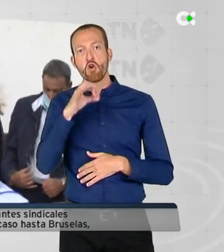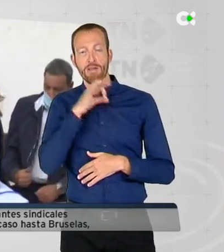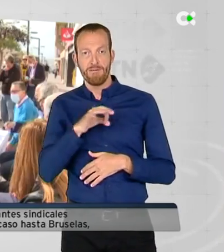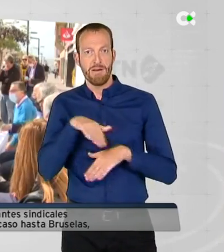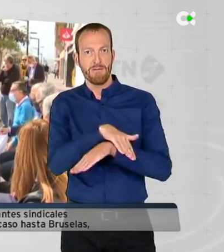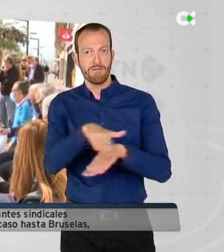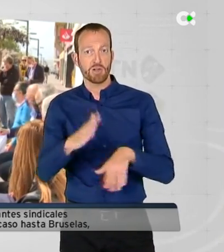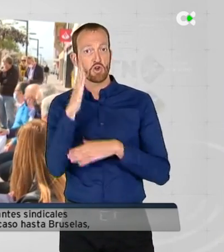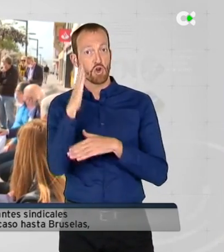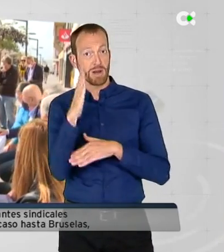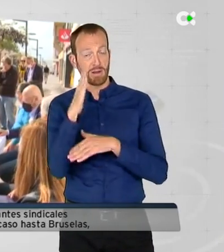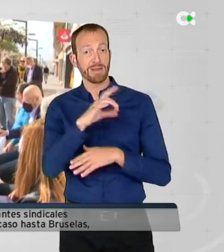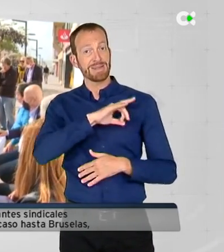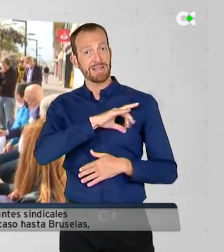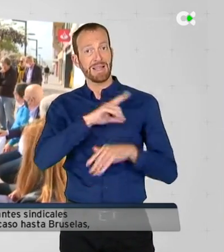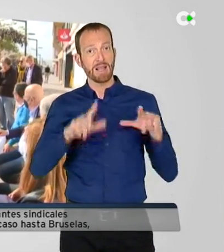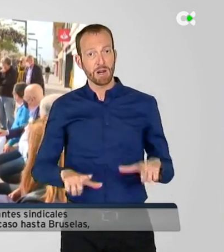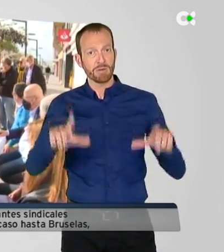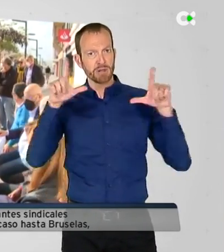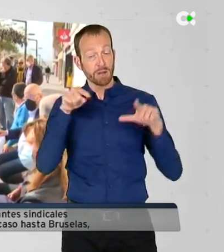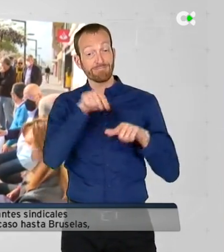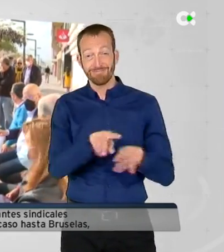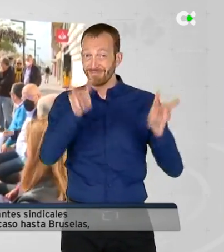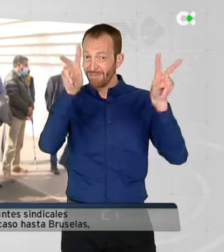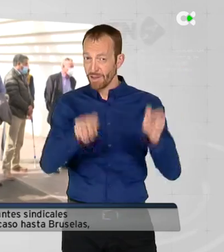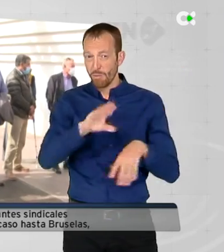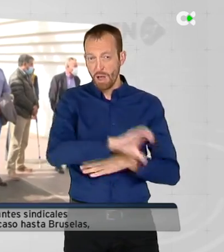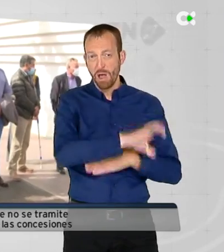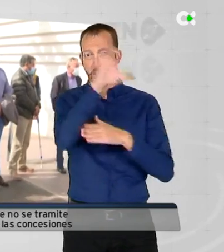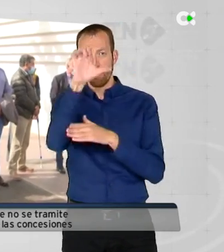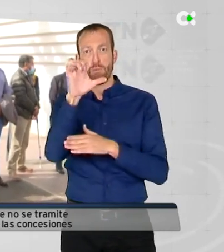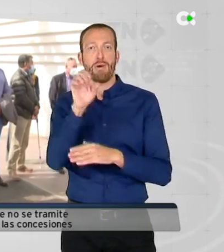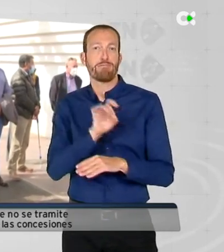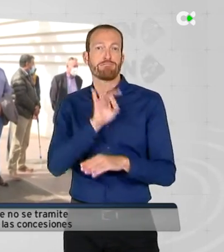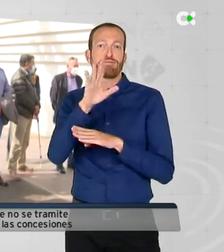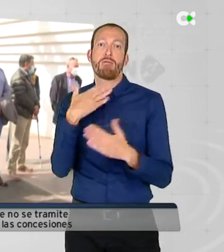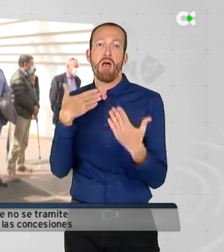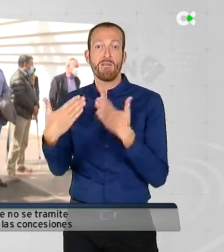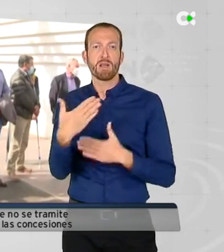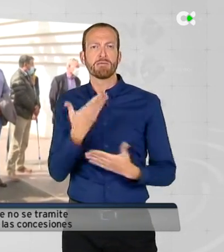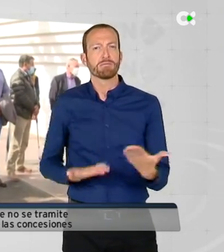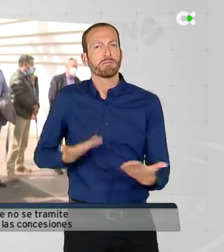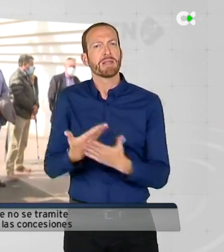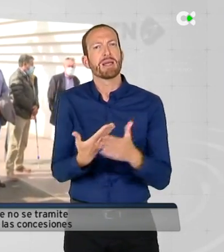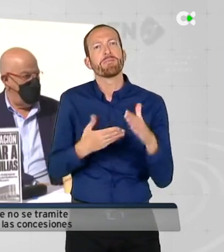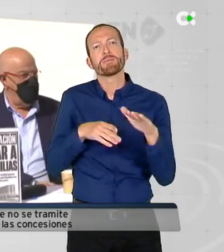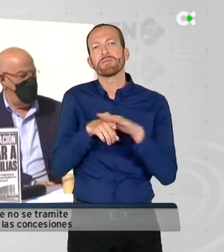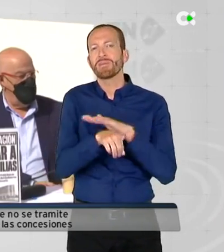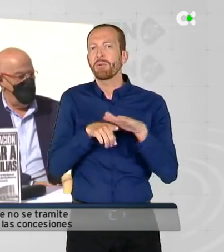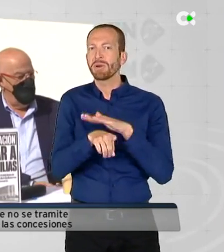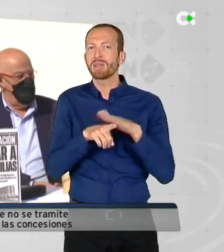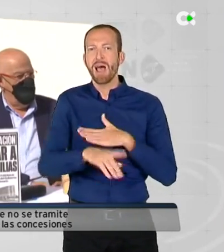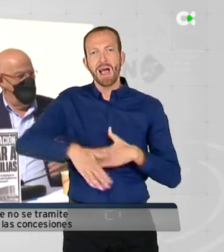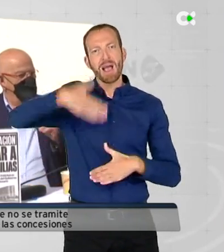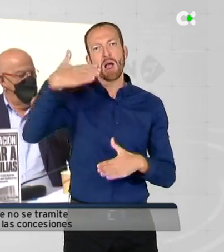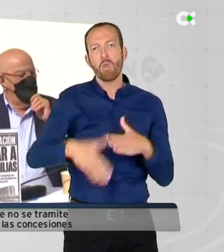Los representantes sindicales que han llevado su caso hasta Bruselas piden ahora que no se tramite la caducidad